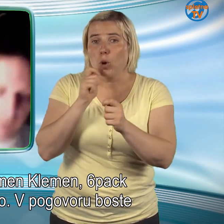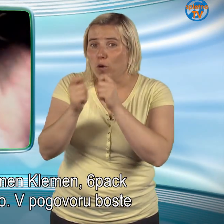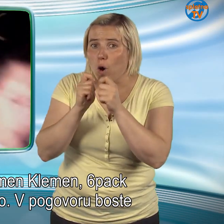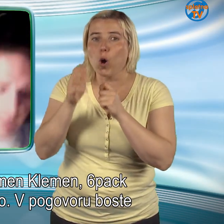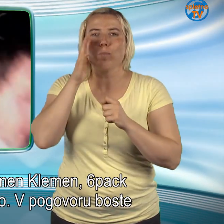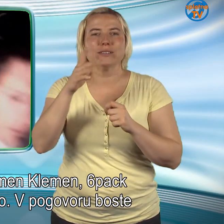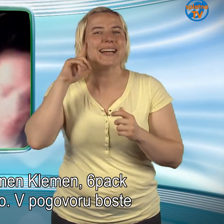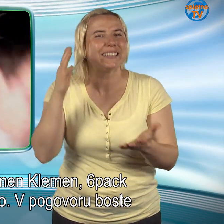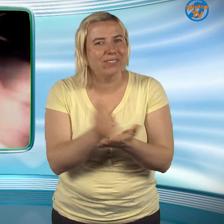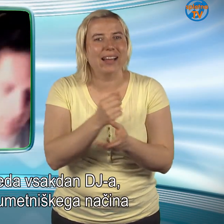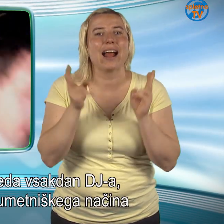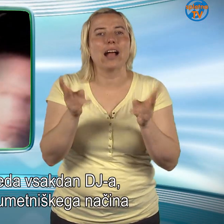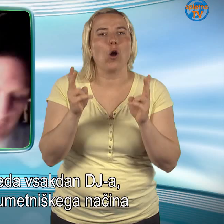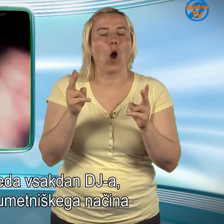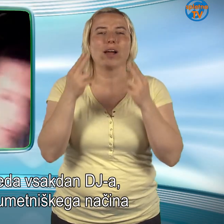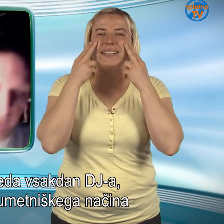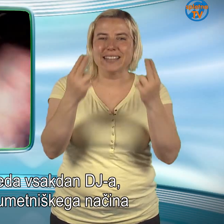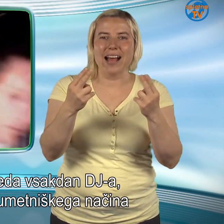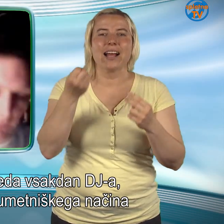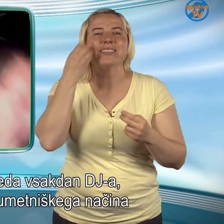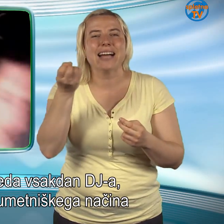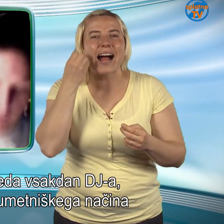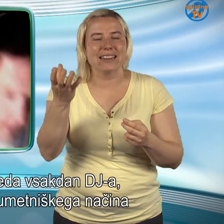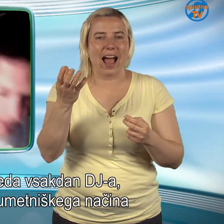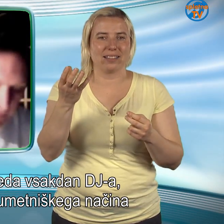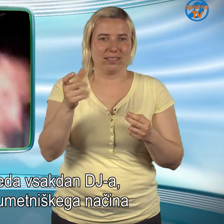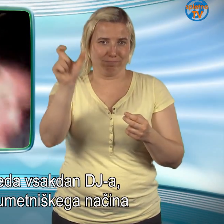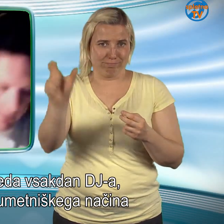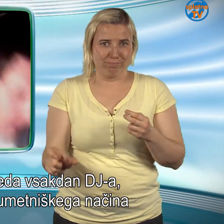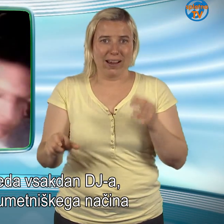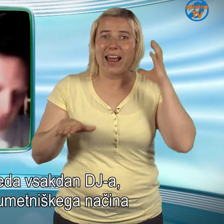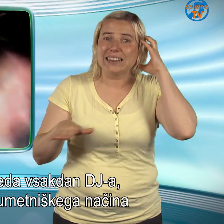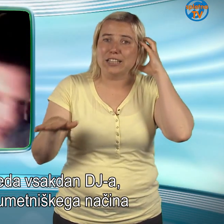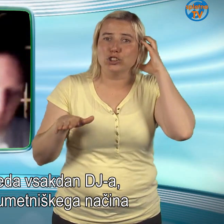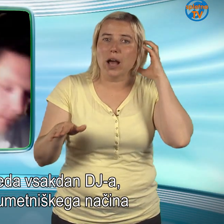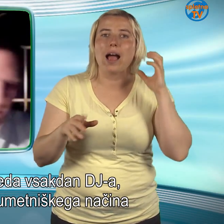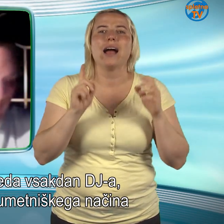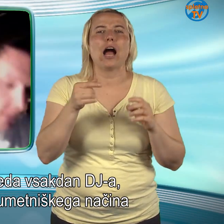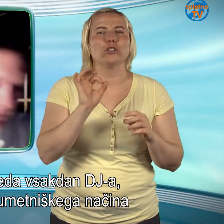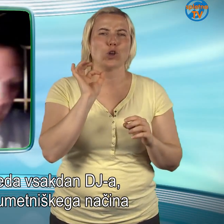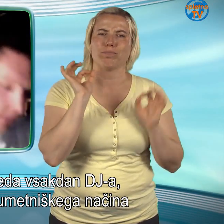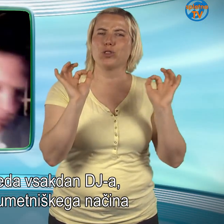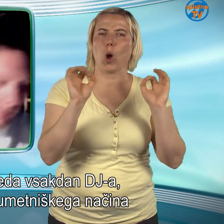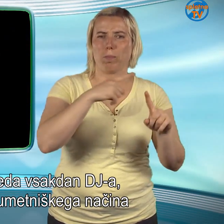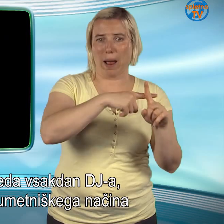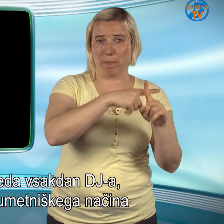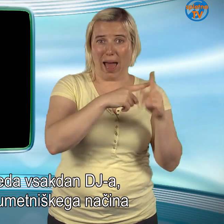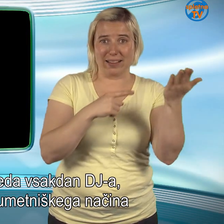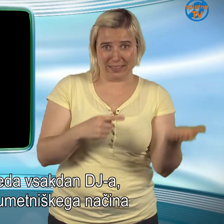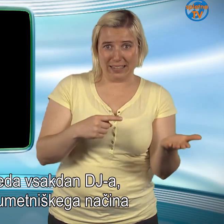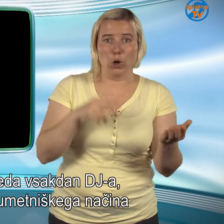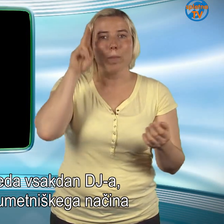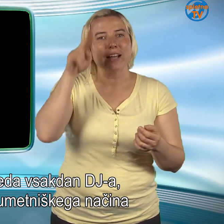V pogovoru boste izvedeli, kako izgleda vsakdan DJ-ja, kaj so dobre plati umetniškega načina življenja in kaj slabega